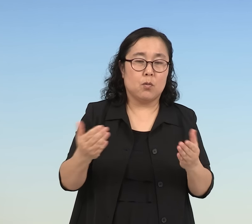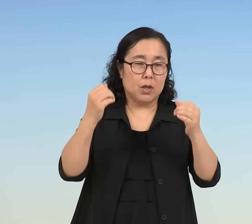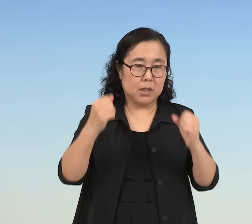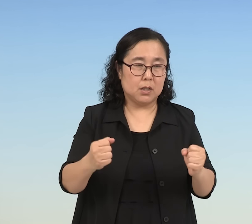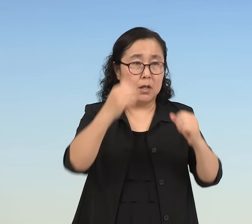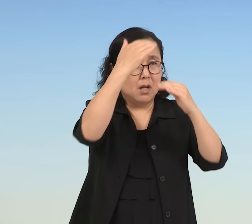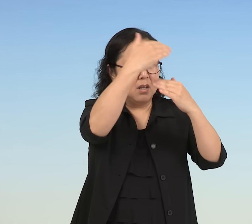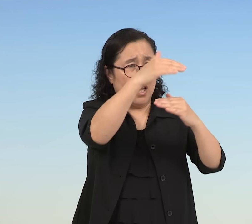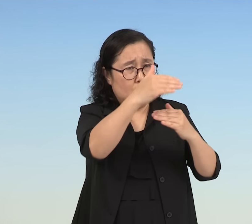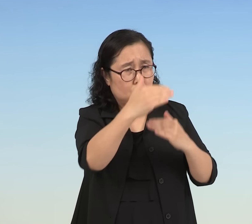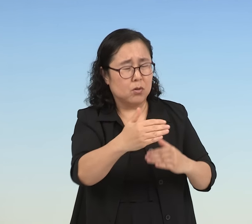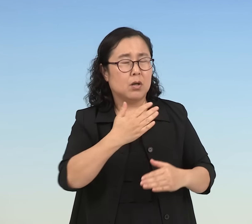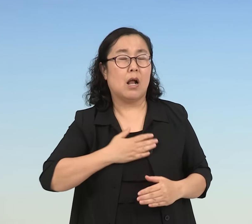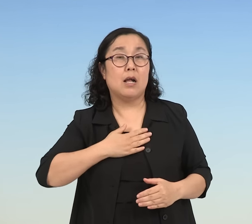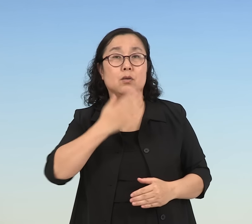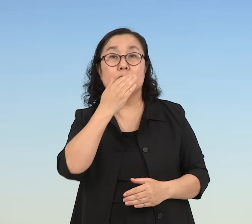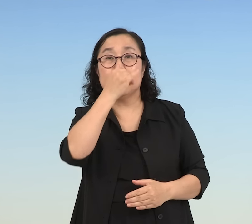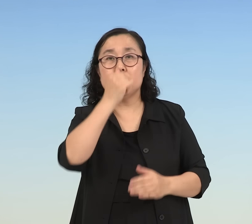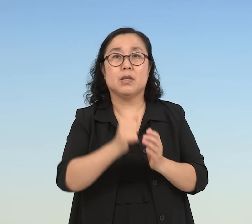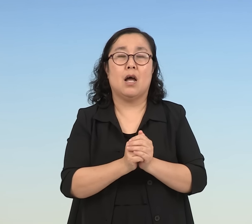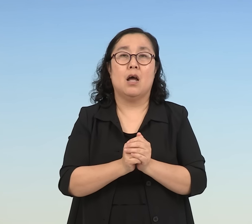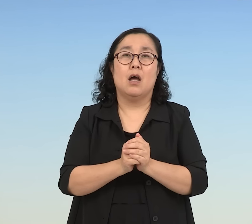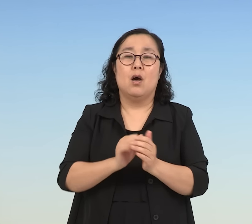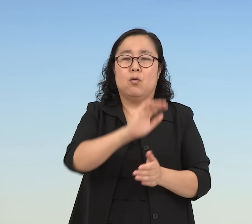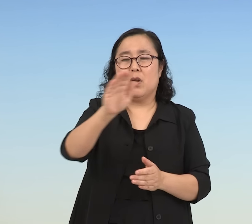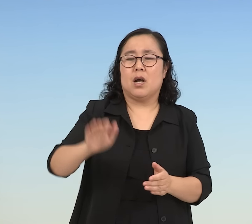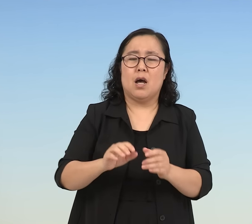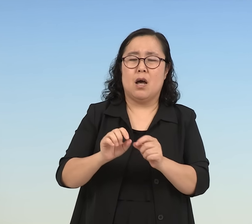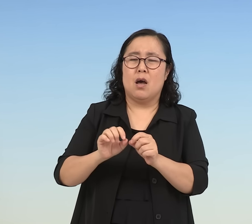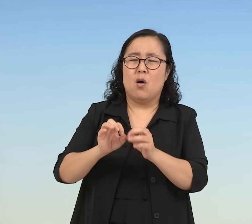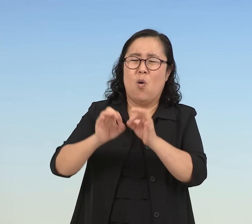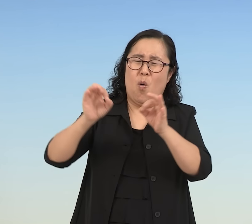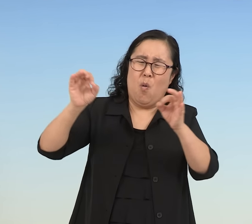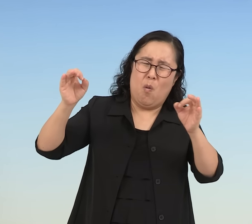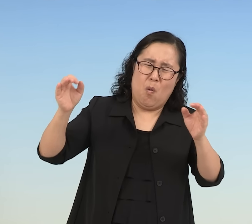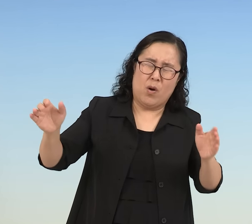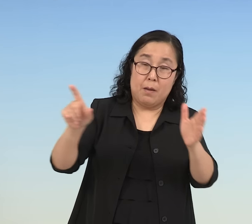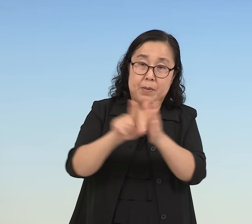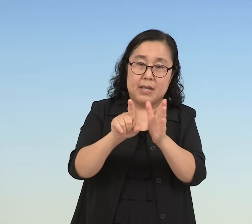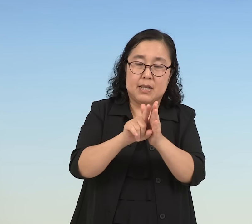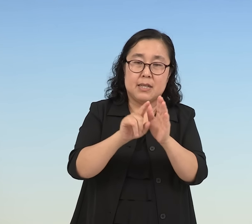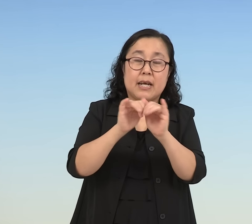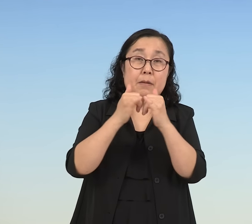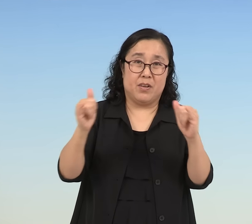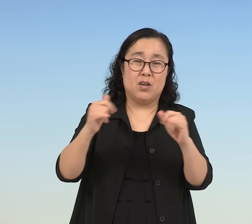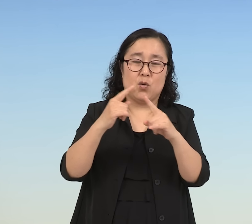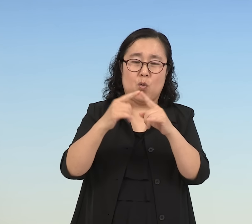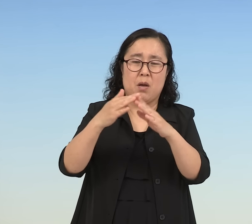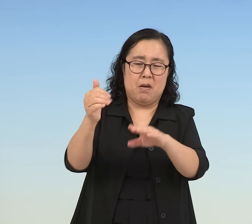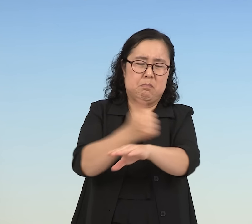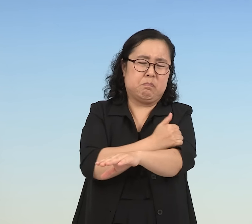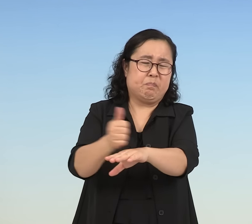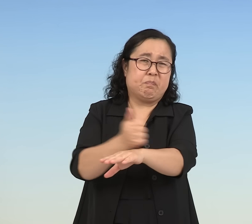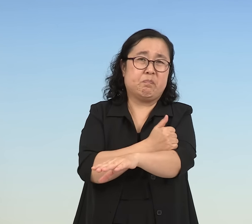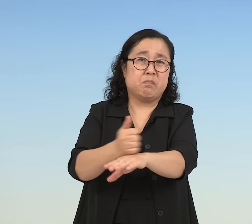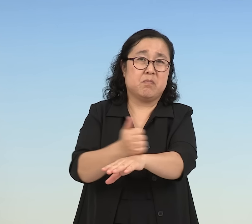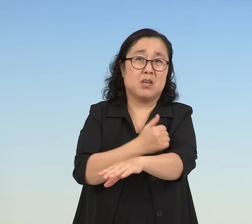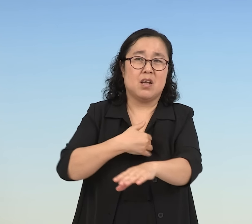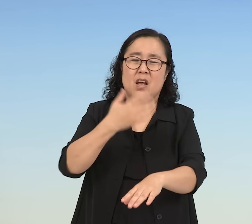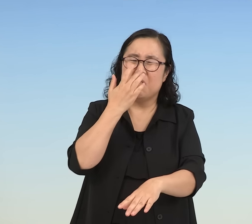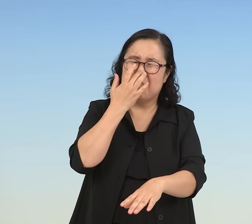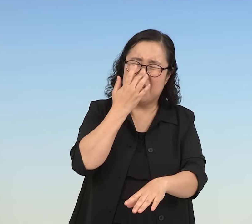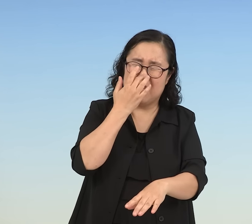이분처럼 오늘 우리 같은 오래 믿은 사람들이 타성에 젖어가지고 뭐 교회는 그냥 왔다 갔다 하지만 뭐 한나 같은 이런